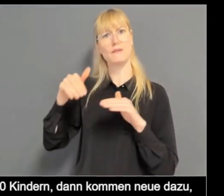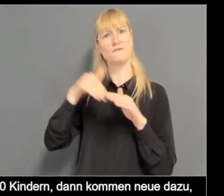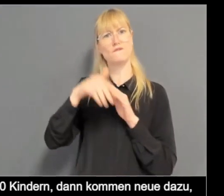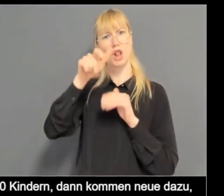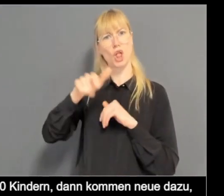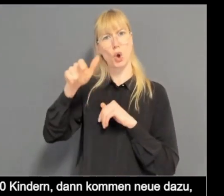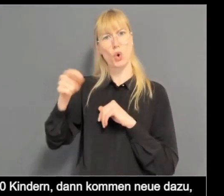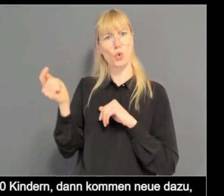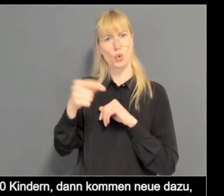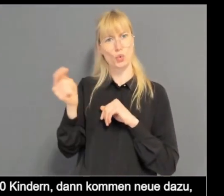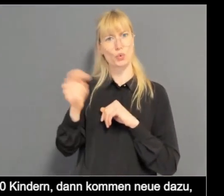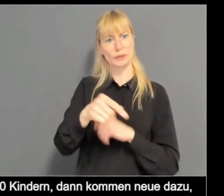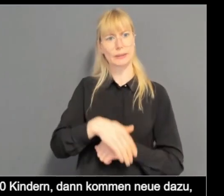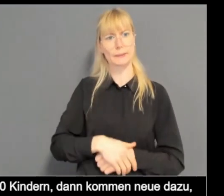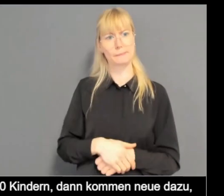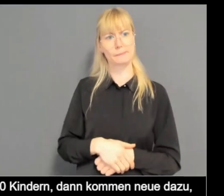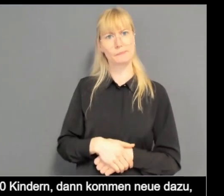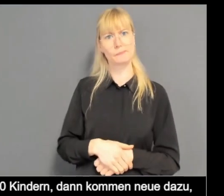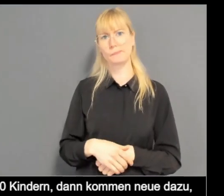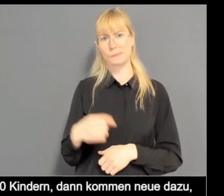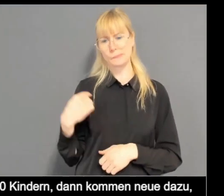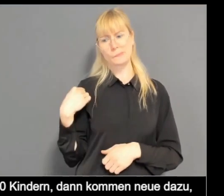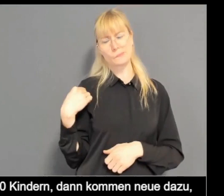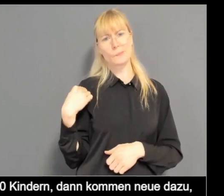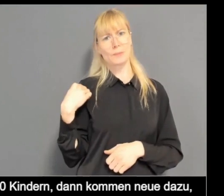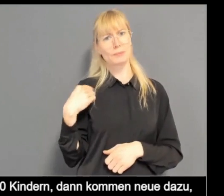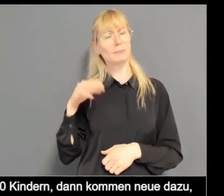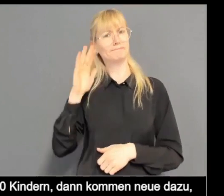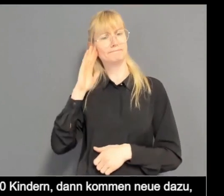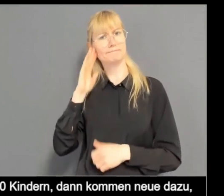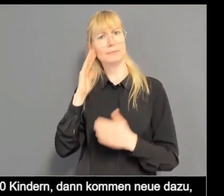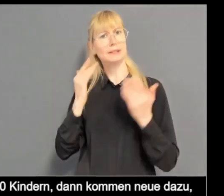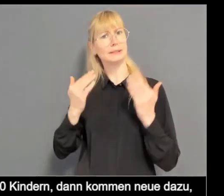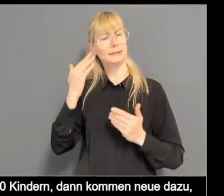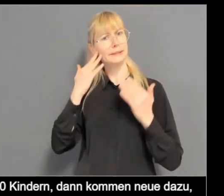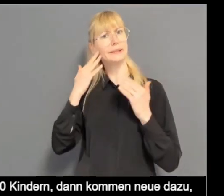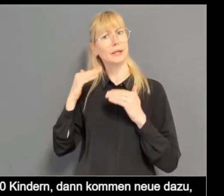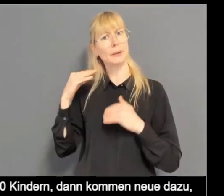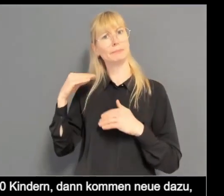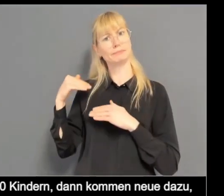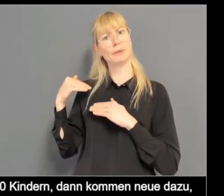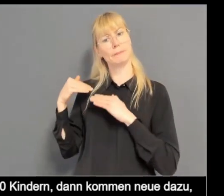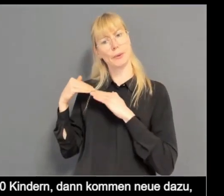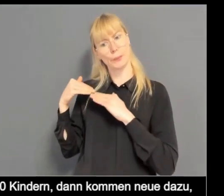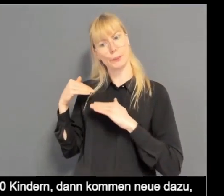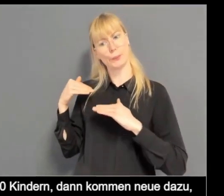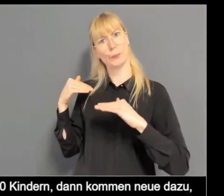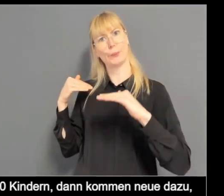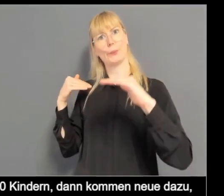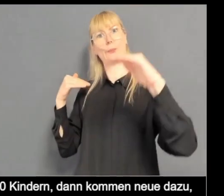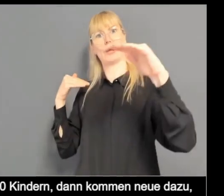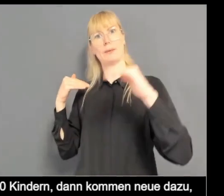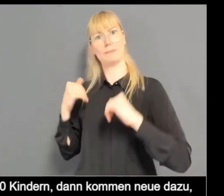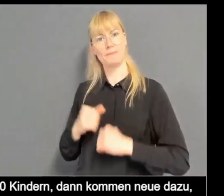Donnerstag waren es irgendwie 27.000, die nach Bayern gekommen waren, und heute schon, wie Sie sagen, 45.000. Das wächst ja an